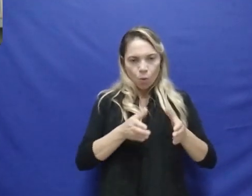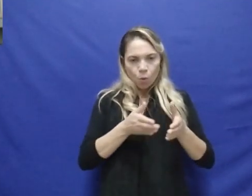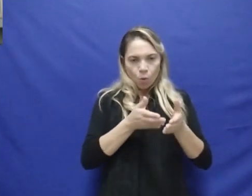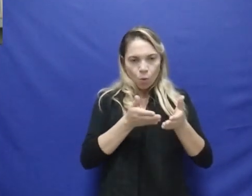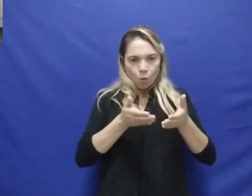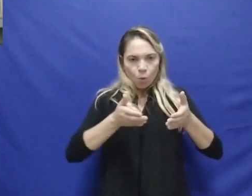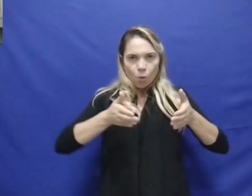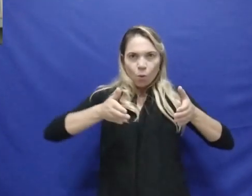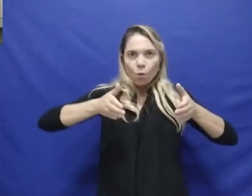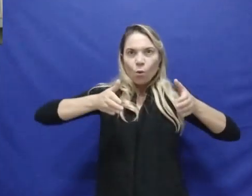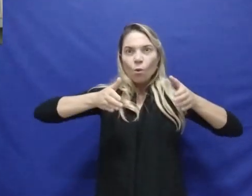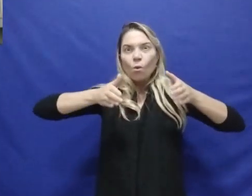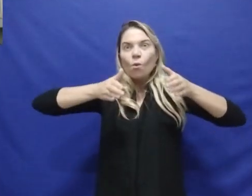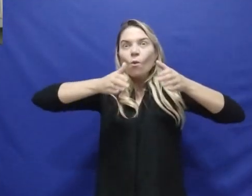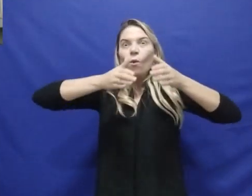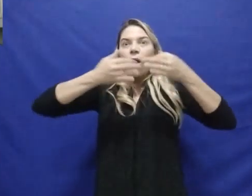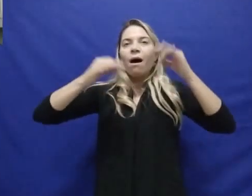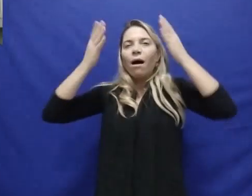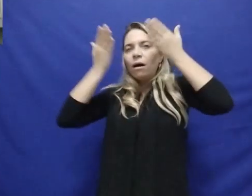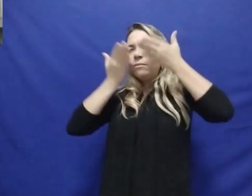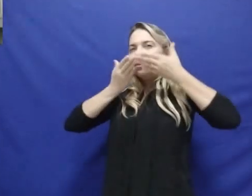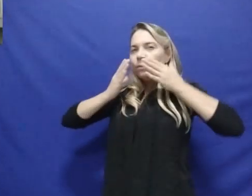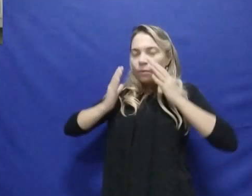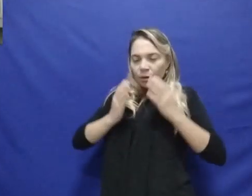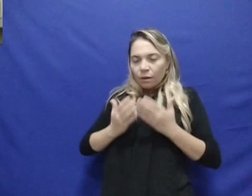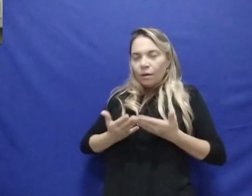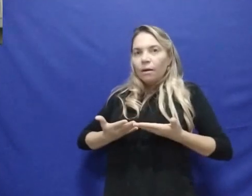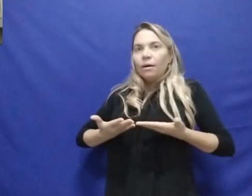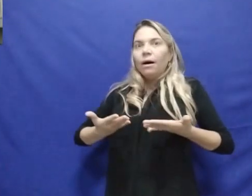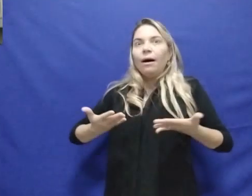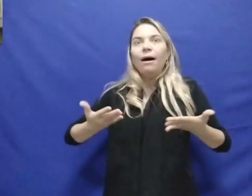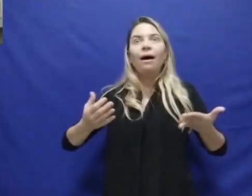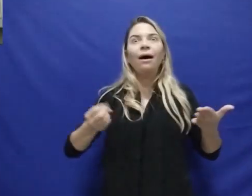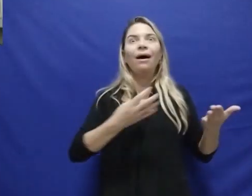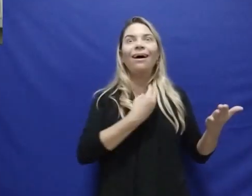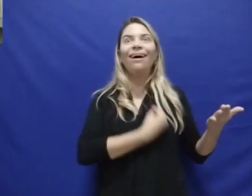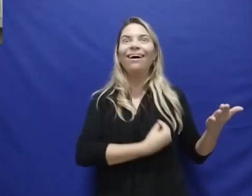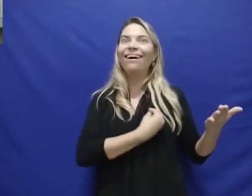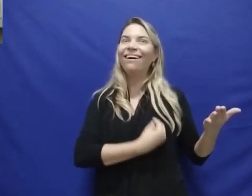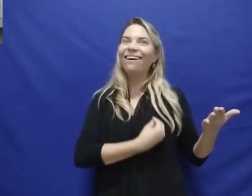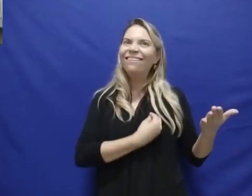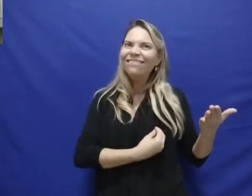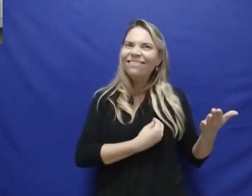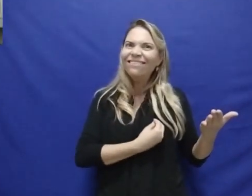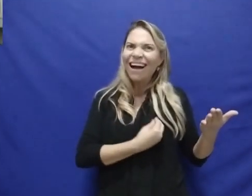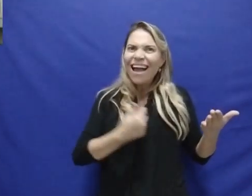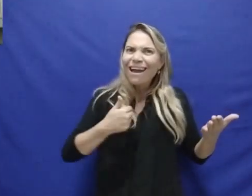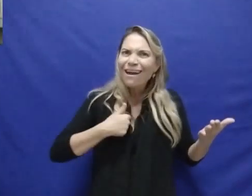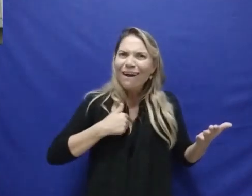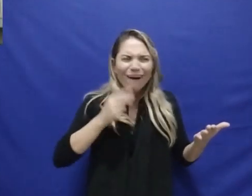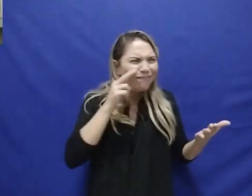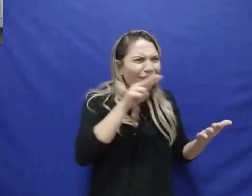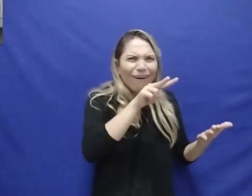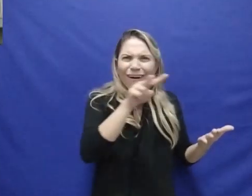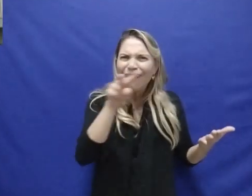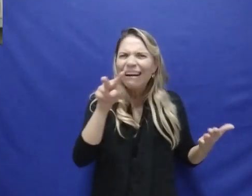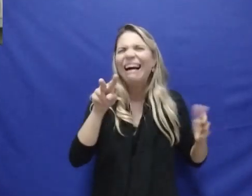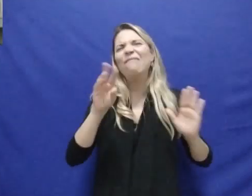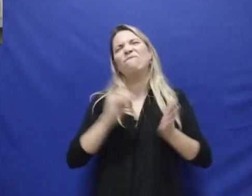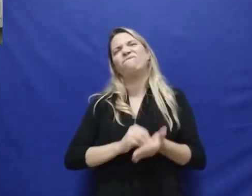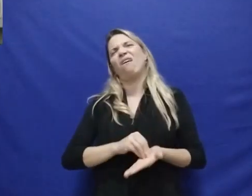toda a força não é usar toda a força que ele tinha em si, mas é usar toda a força que o seu pai coloca